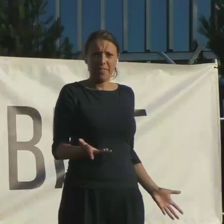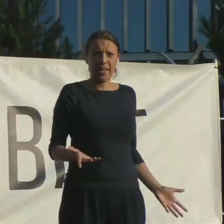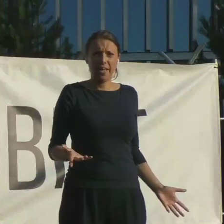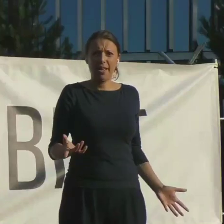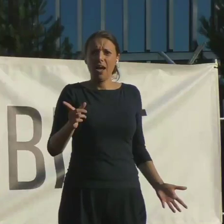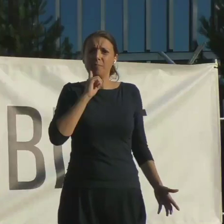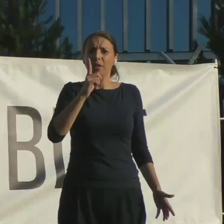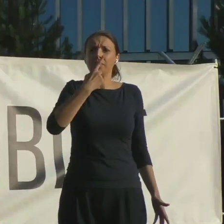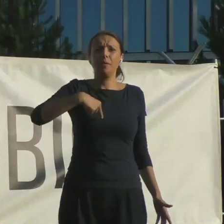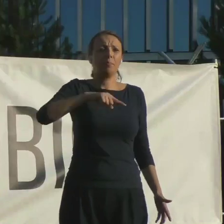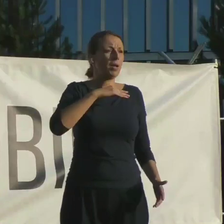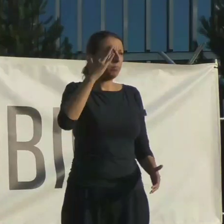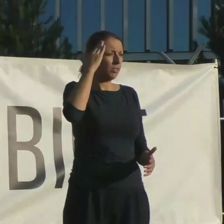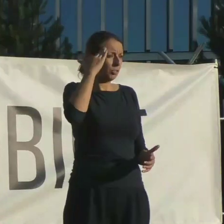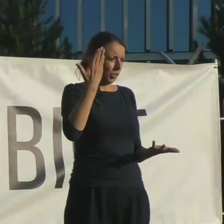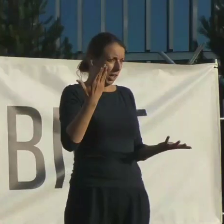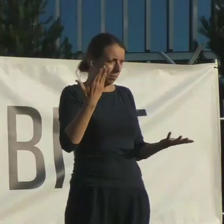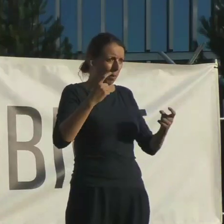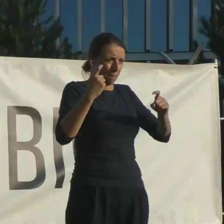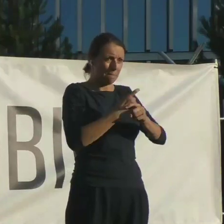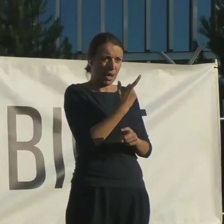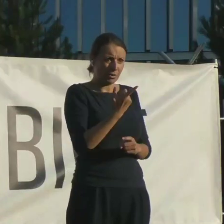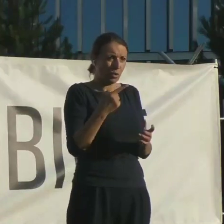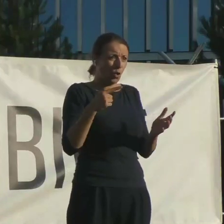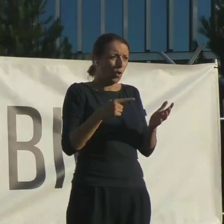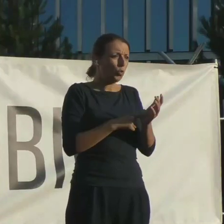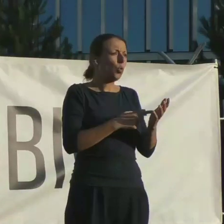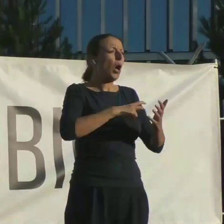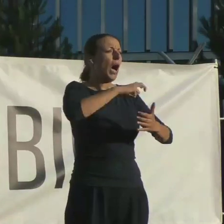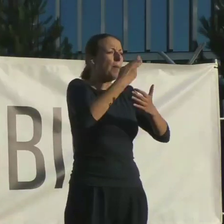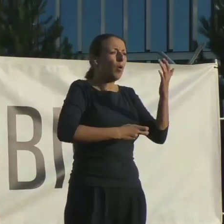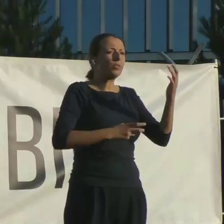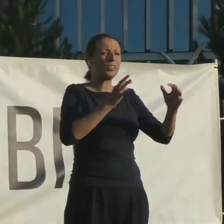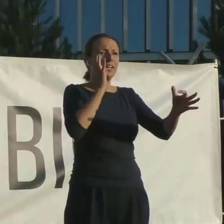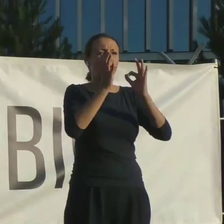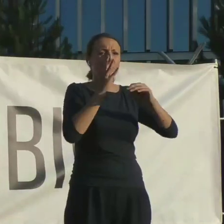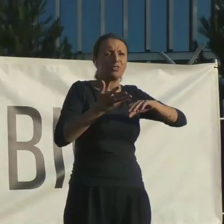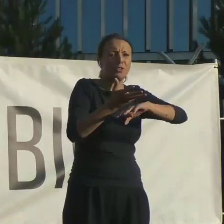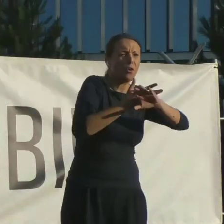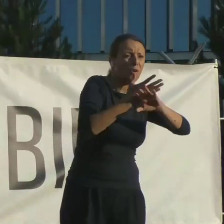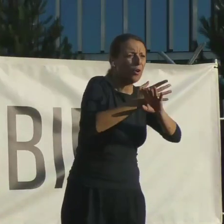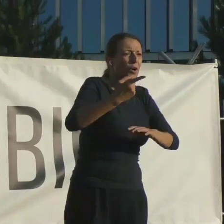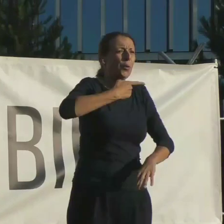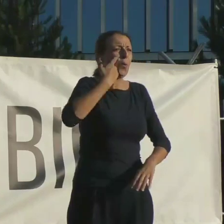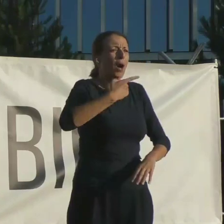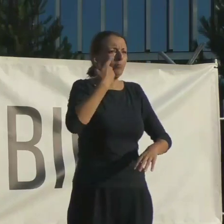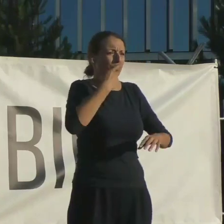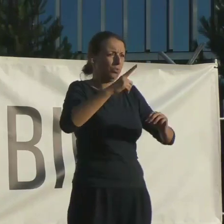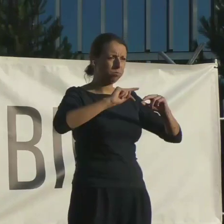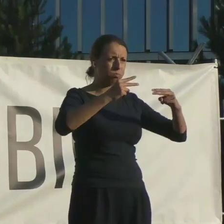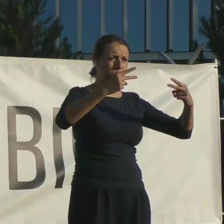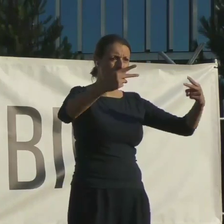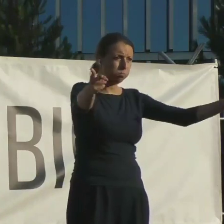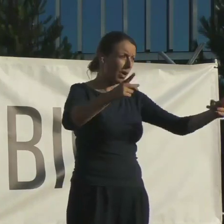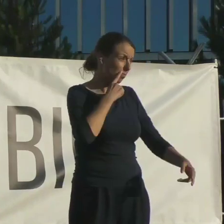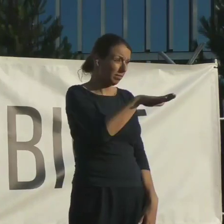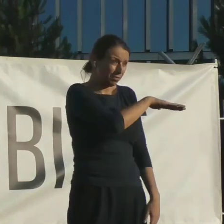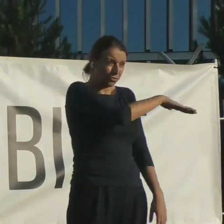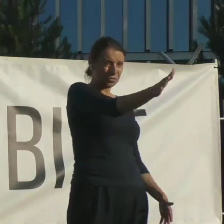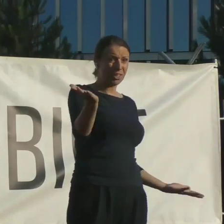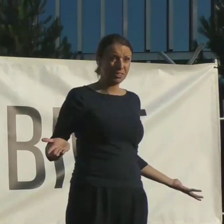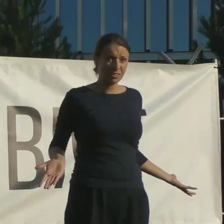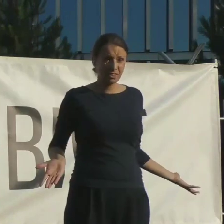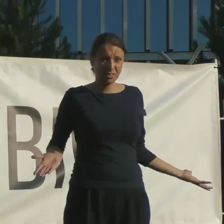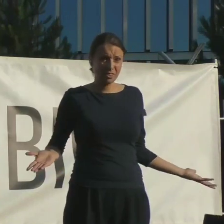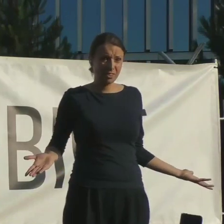w którym dezinformacja aborcyjna, ta cała stygmatyzacja jest na każdym kroku i takich osób